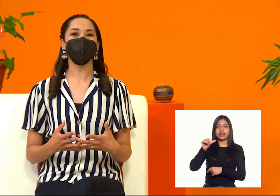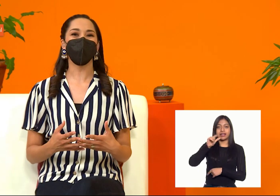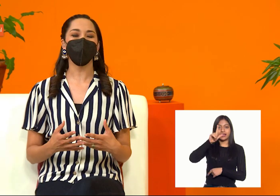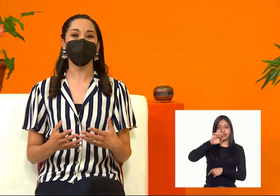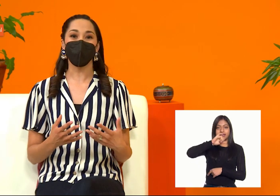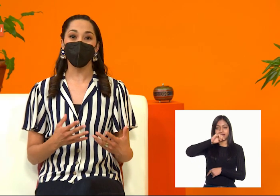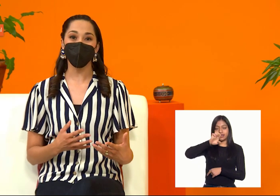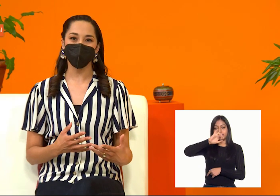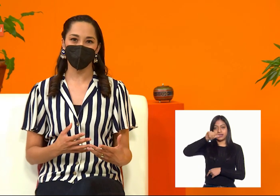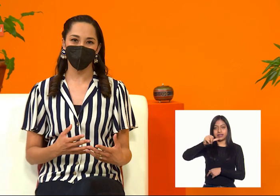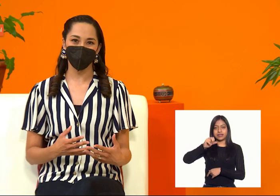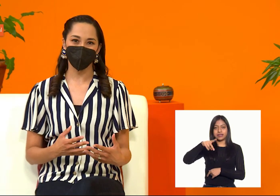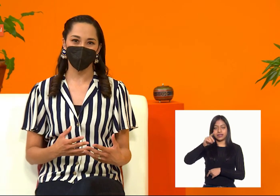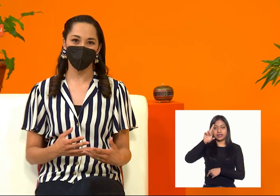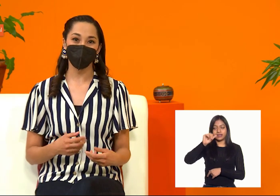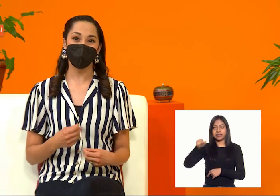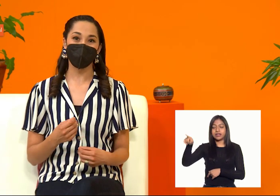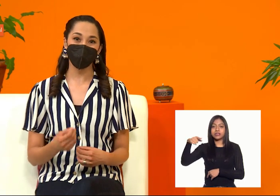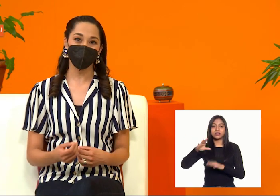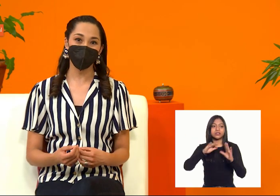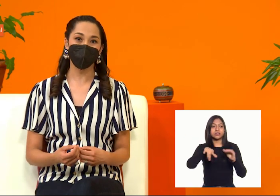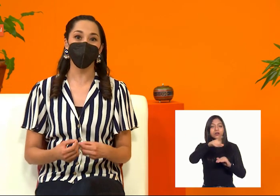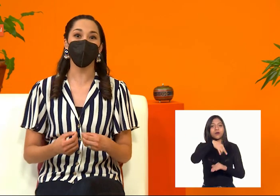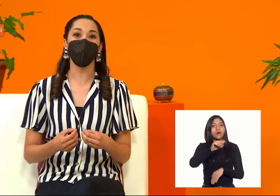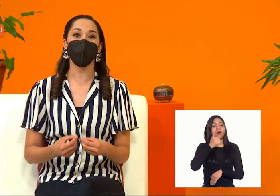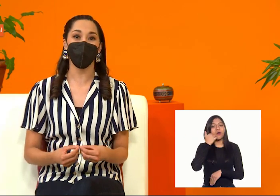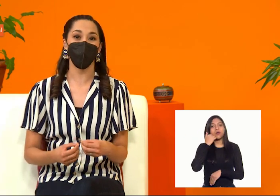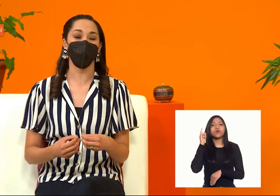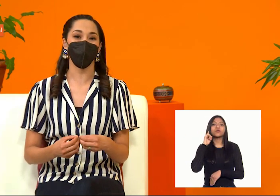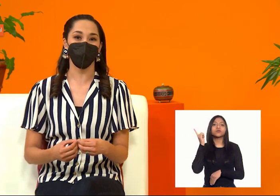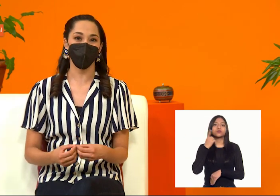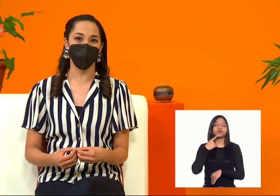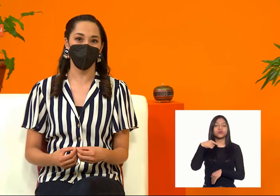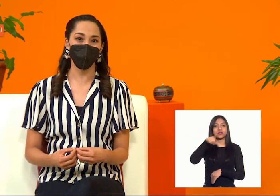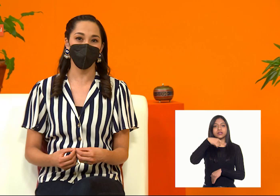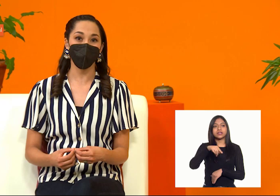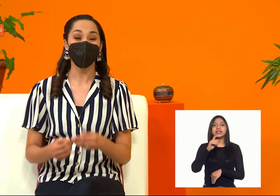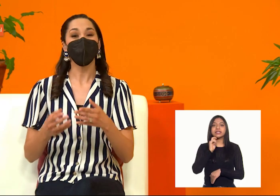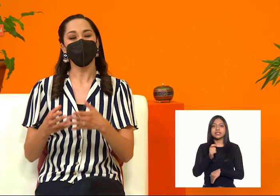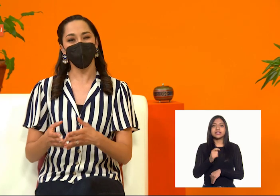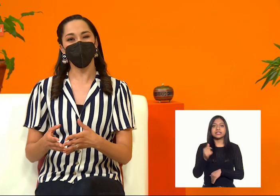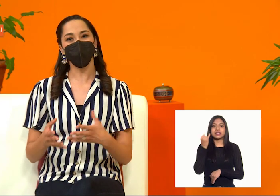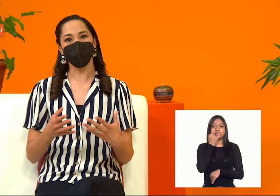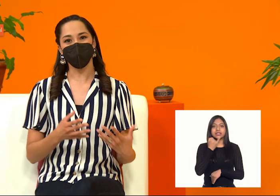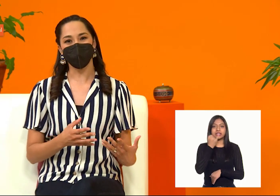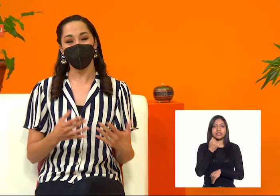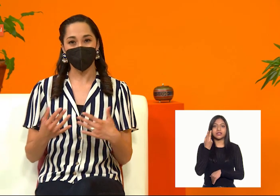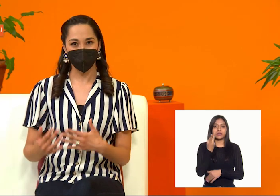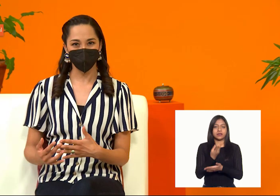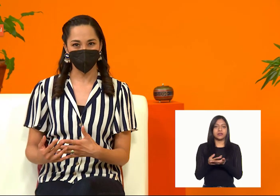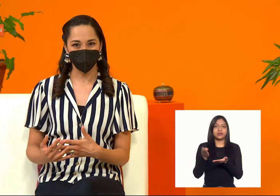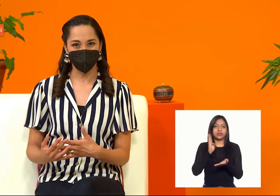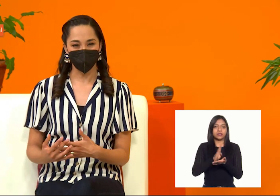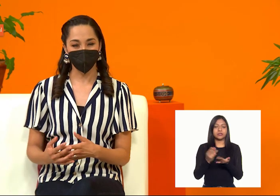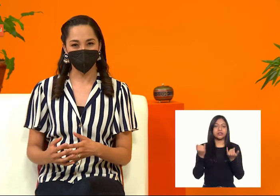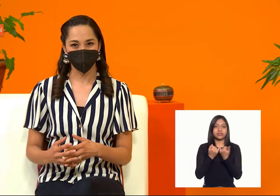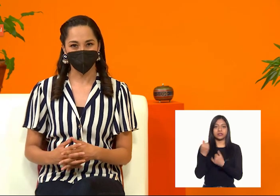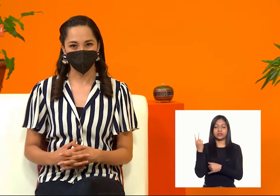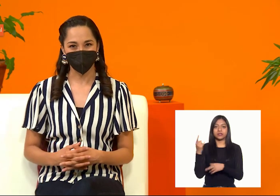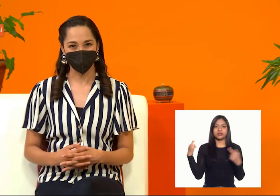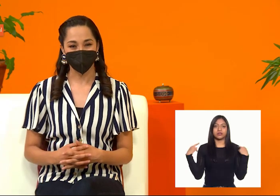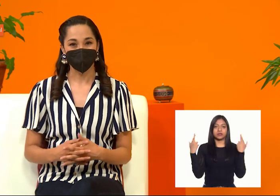han trabajado con alumnas y alumnos sordos dentro de un modelo de educación bilingüe como docente e instructora